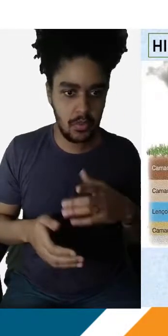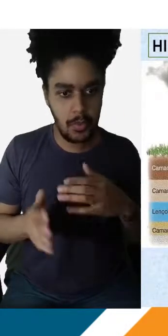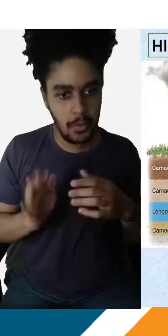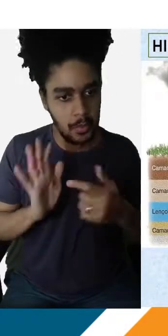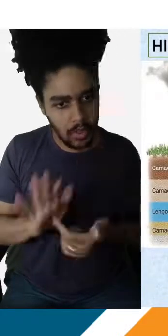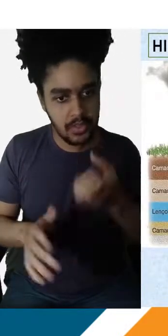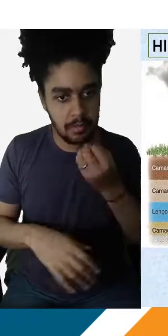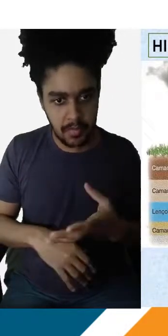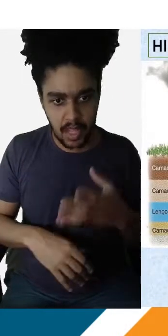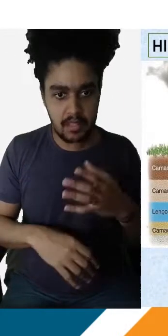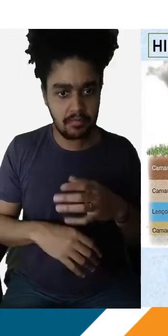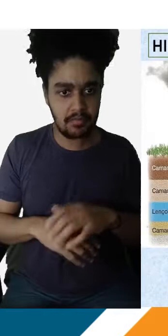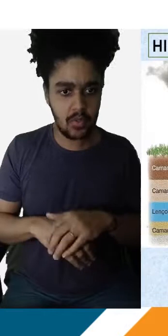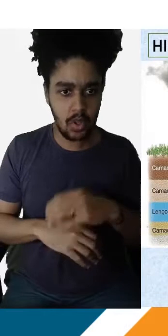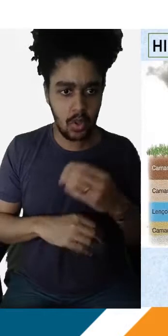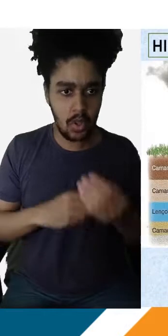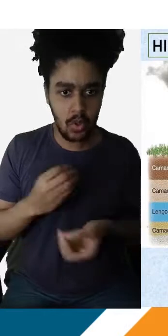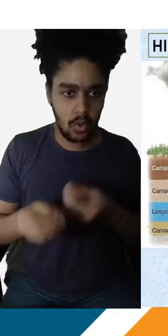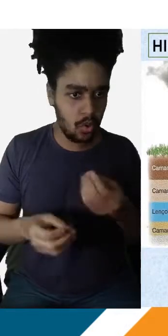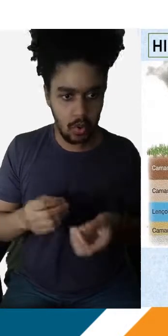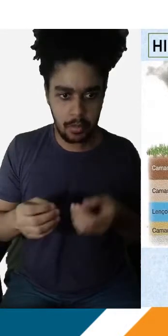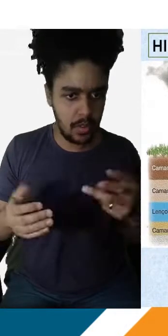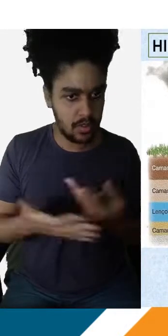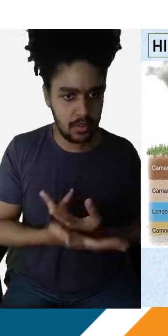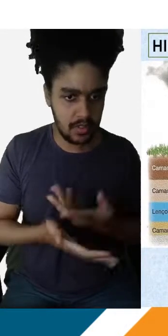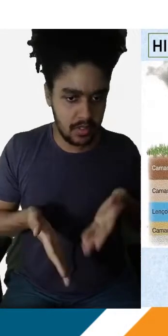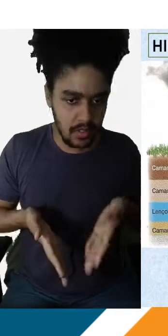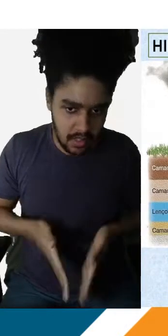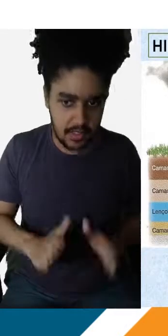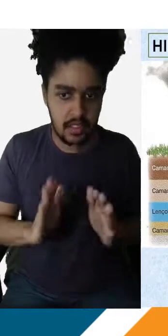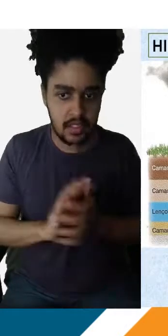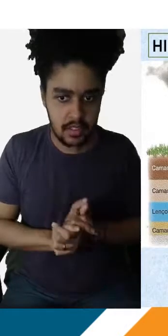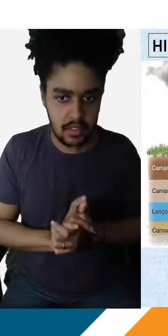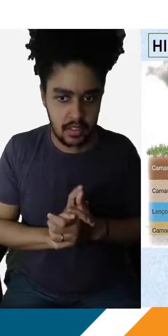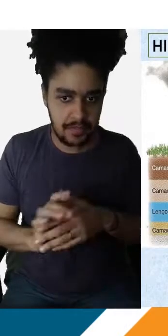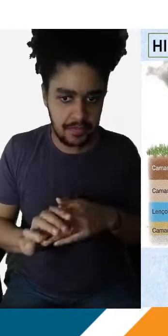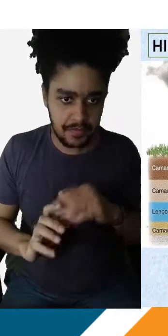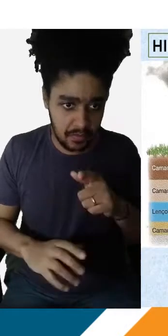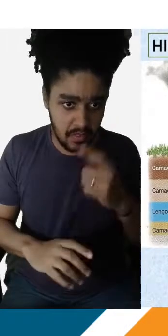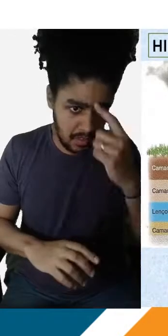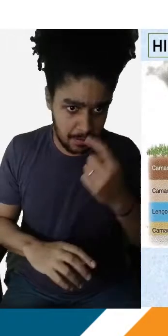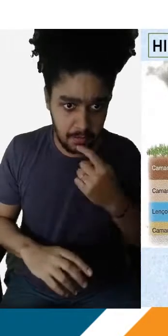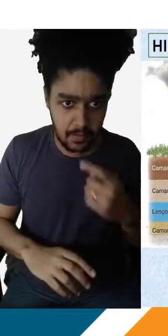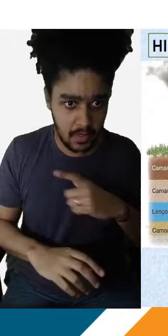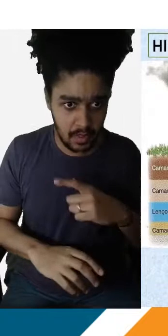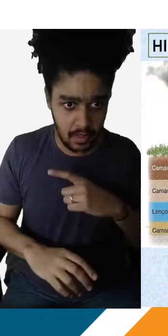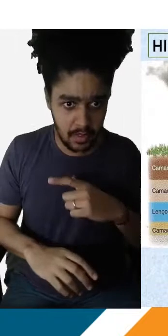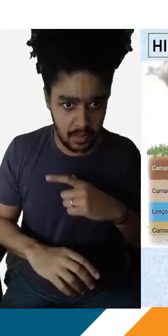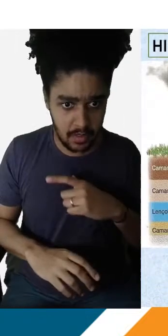super didática, e ilustra a formação de uma nascente. Como a gente pode perceber na imagem, a gente tem a presença